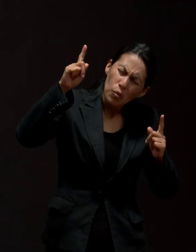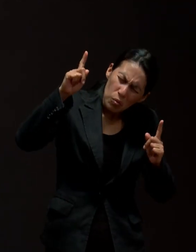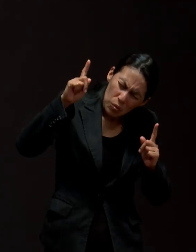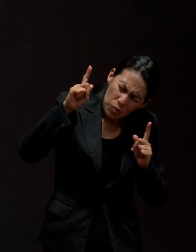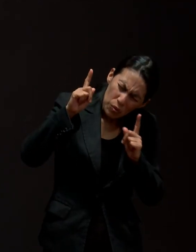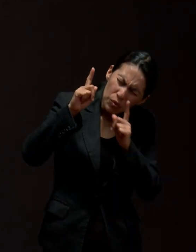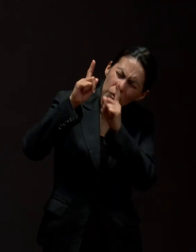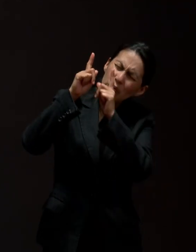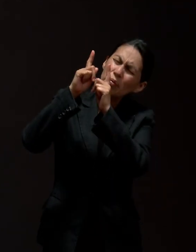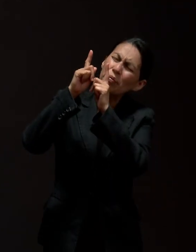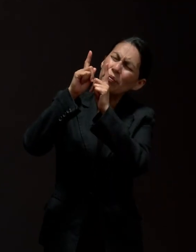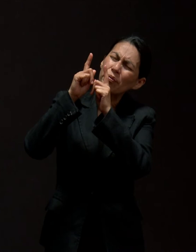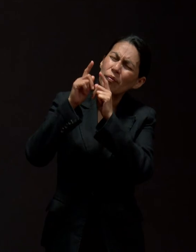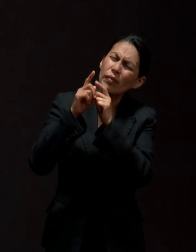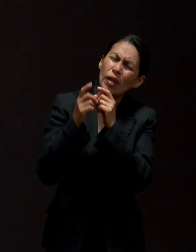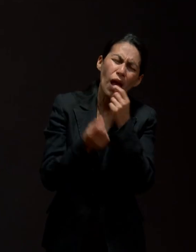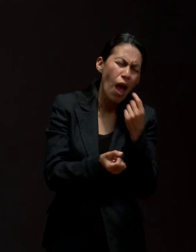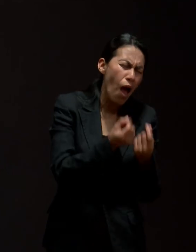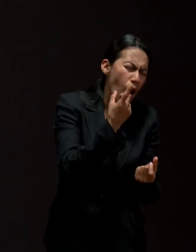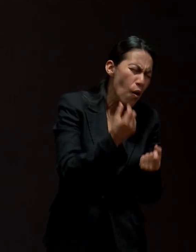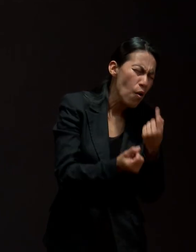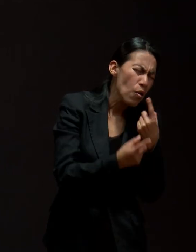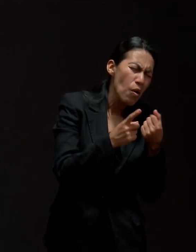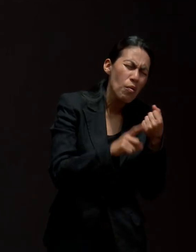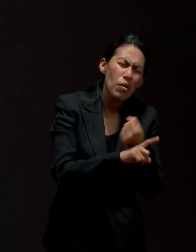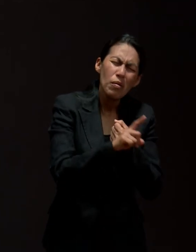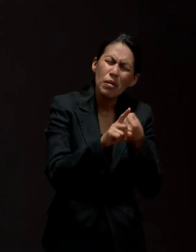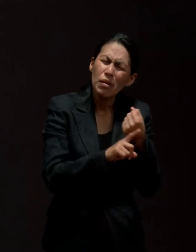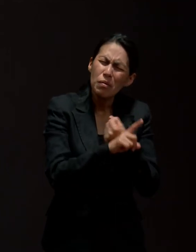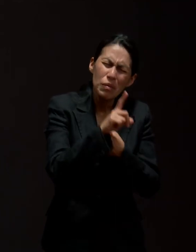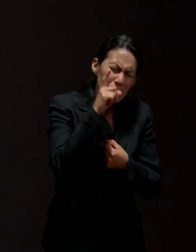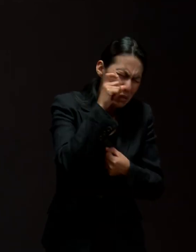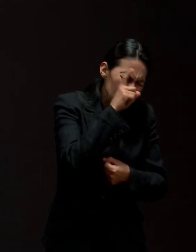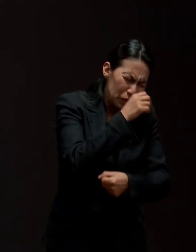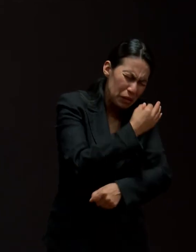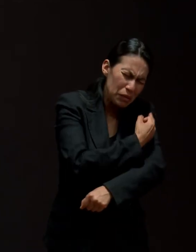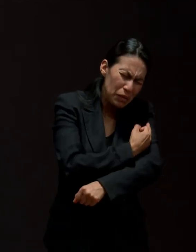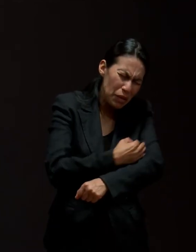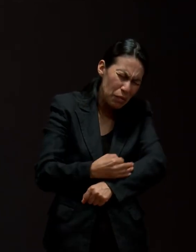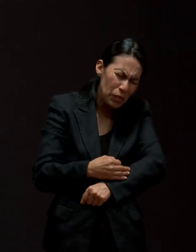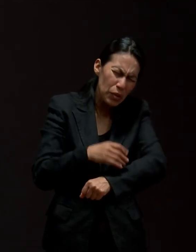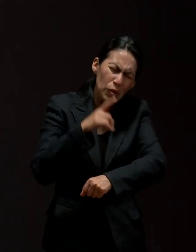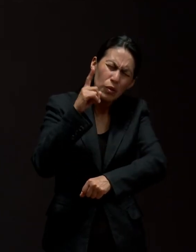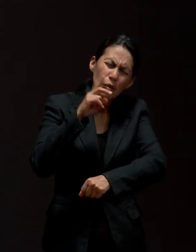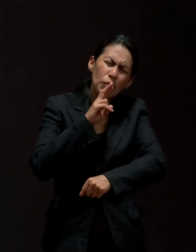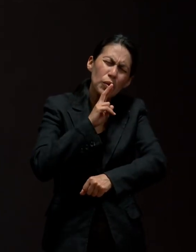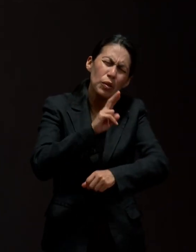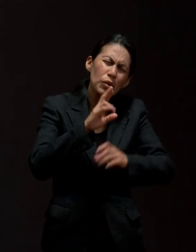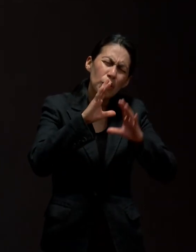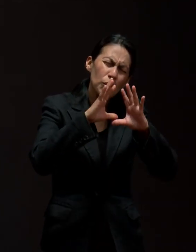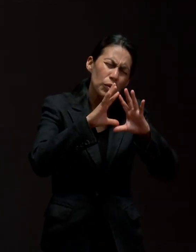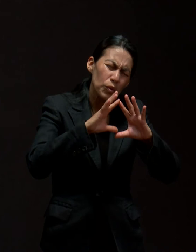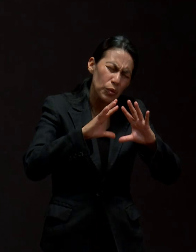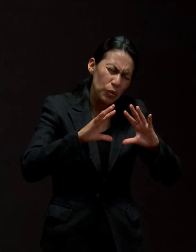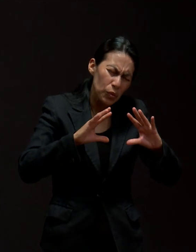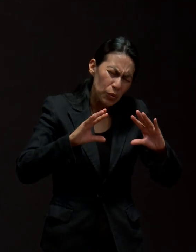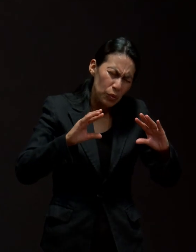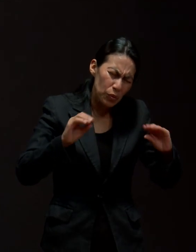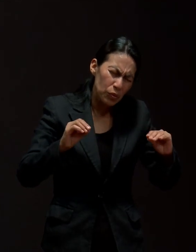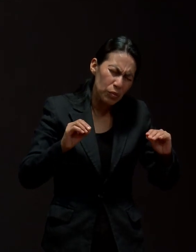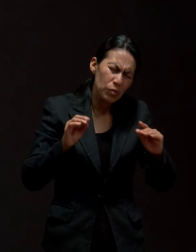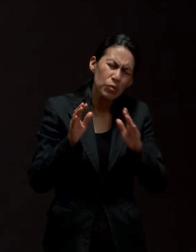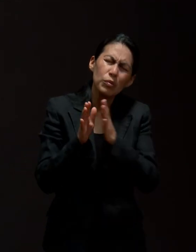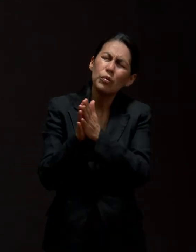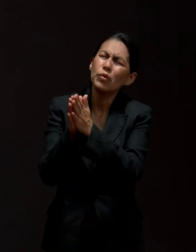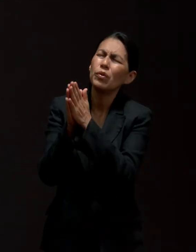a los que tienen problemas familiares les ayudes a resolver los problemas. En fin, Padre